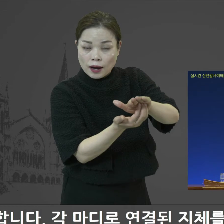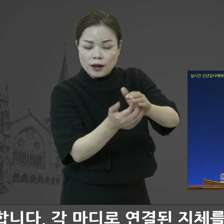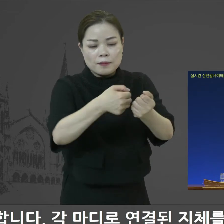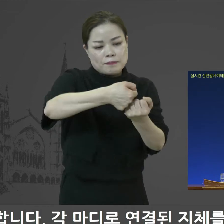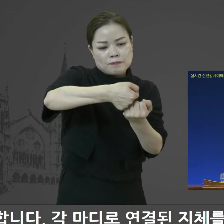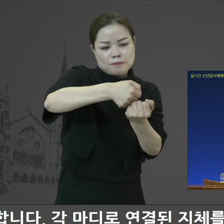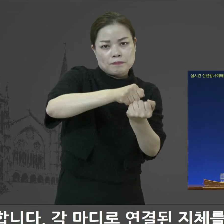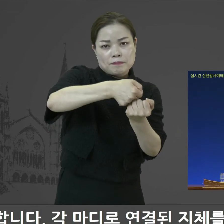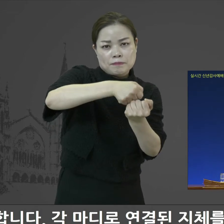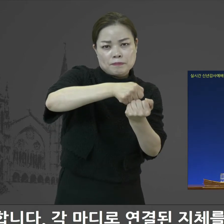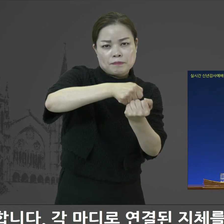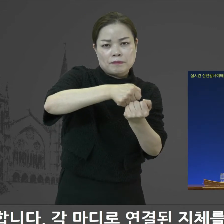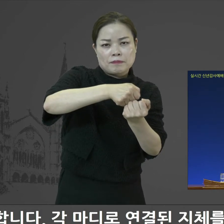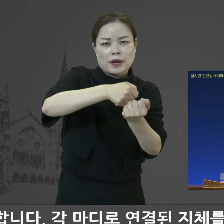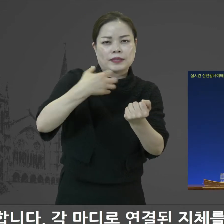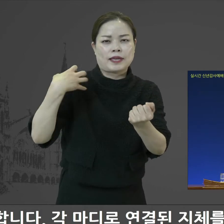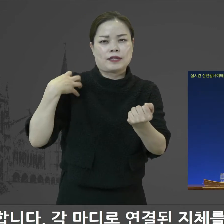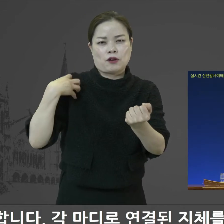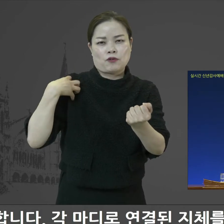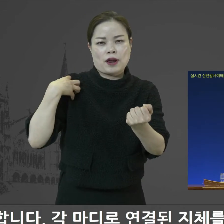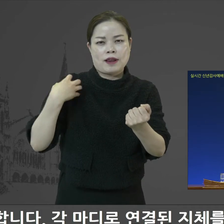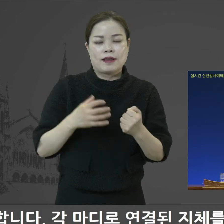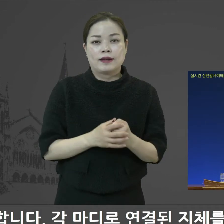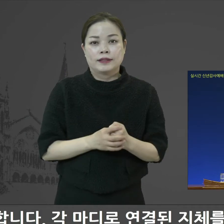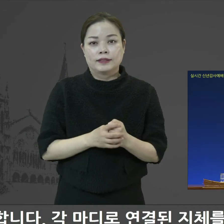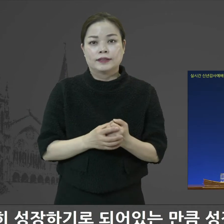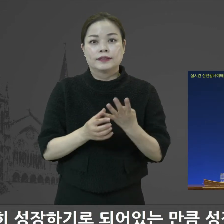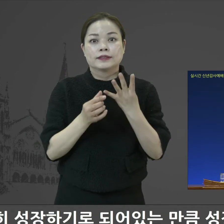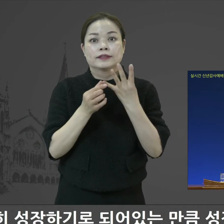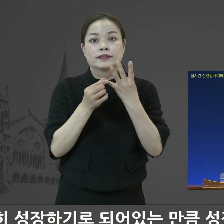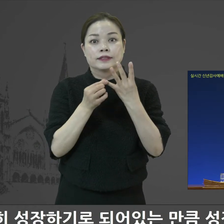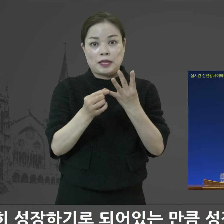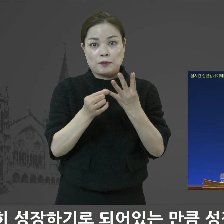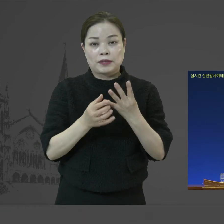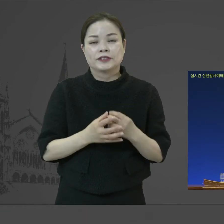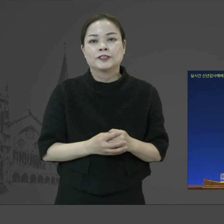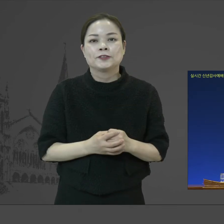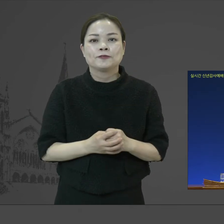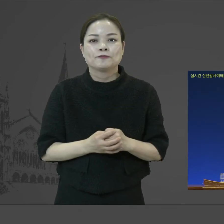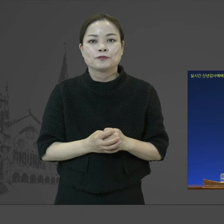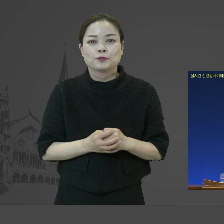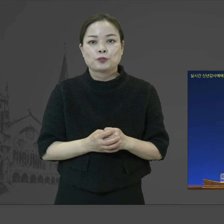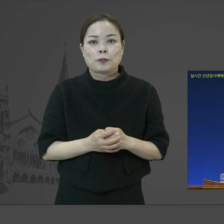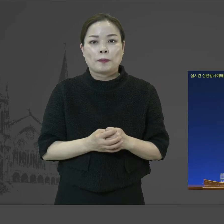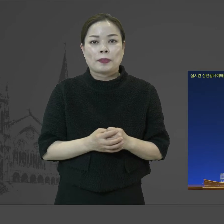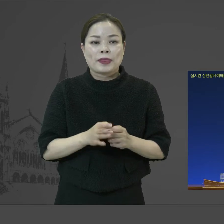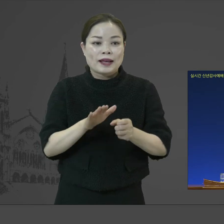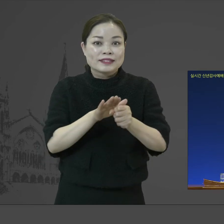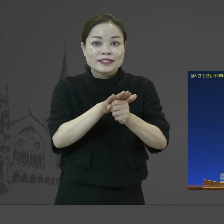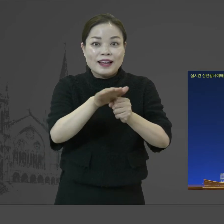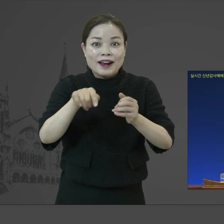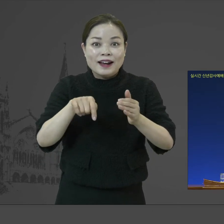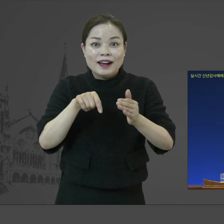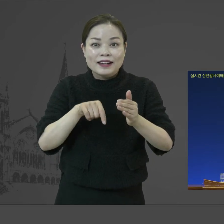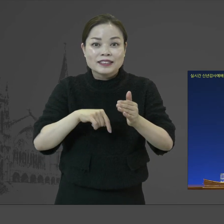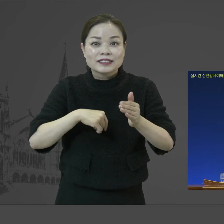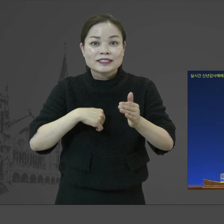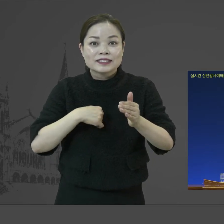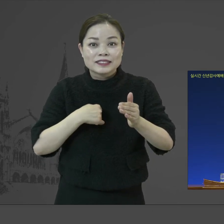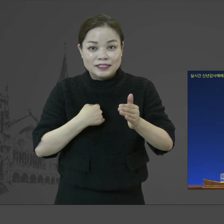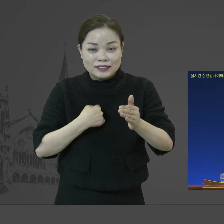마디의 역할이라는 것이죠. 네 번째가 있습니다. 네 번째는 사랑 안에서